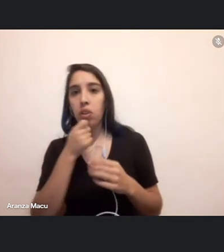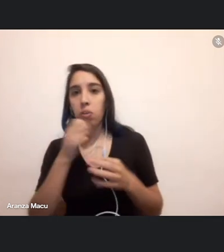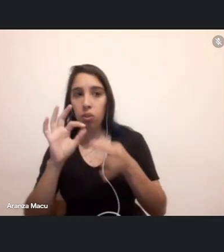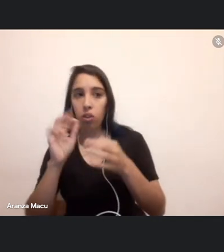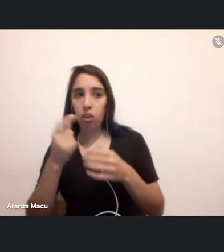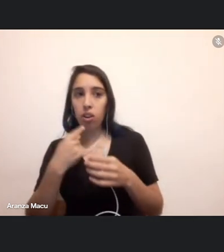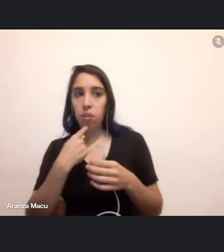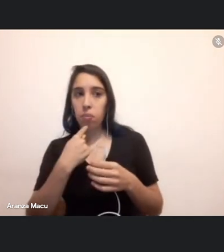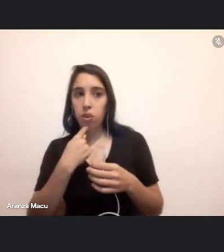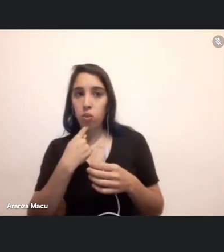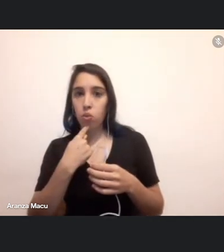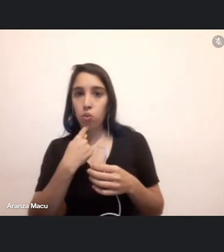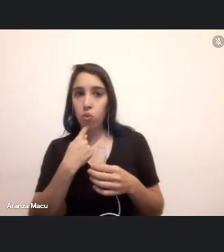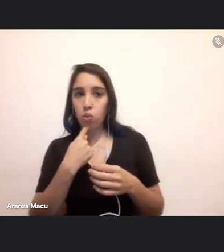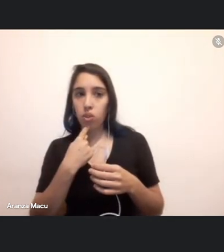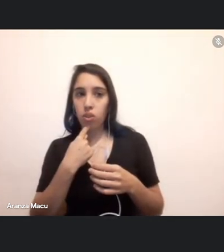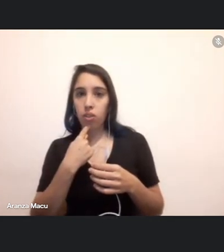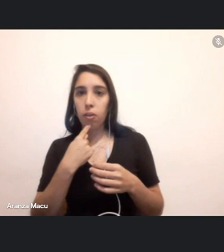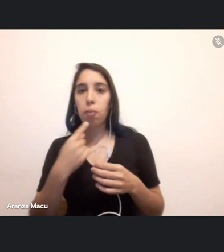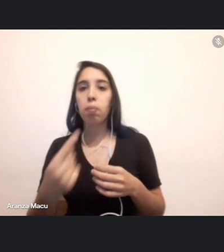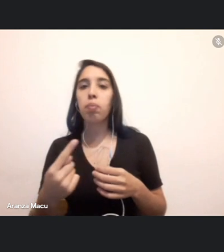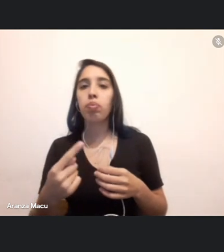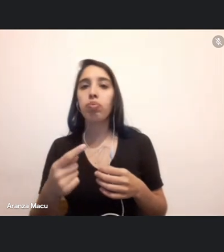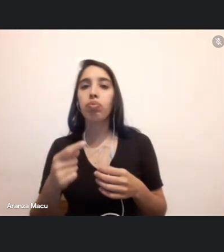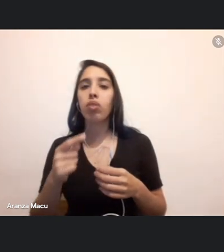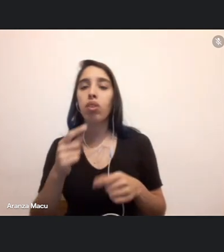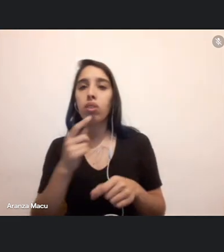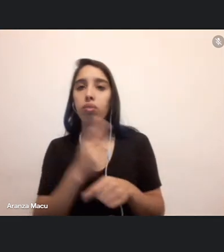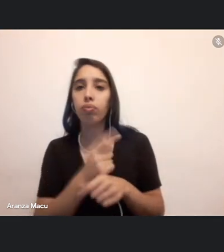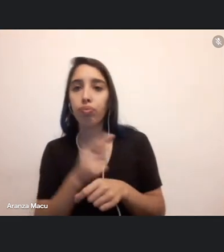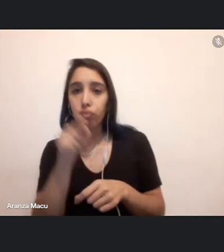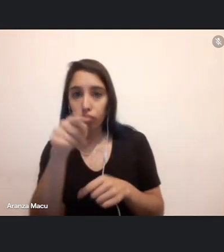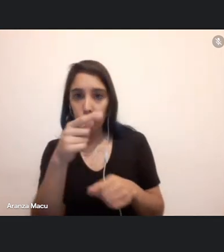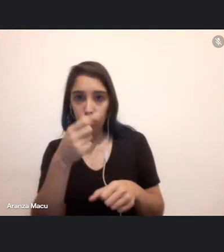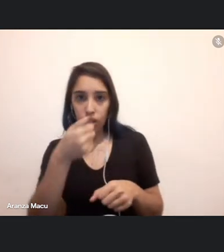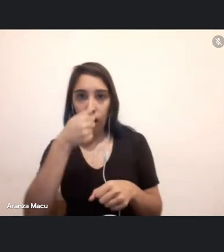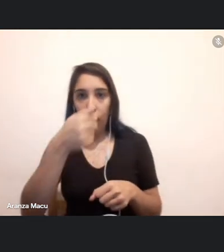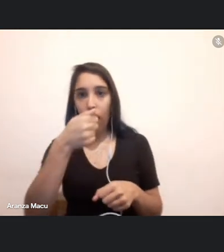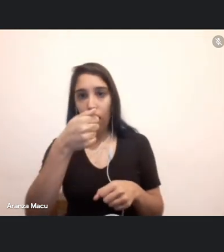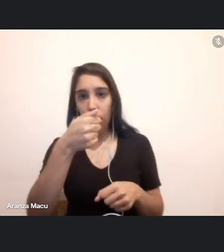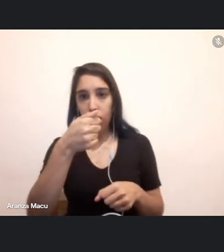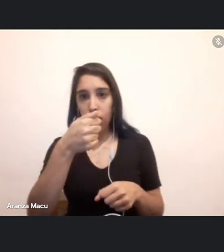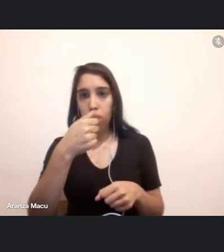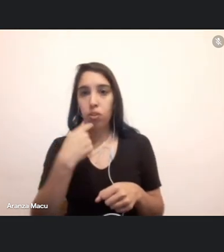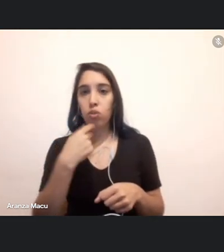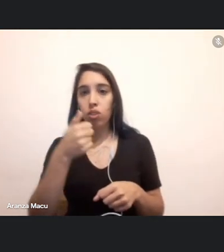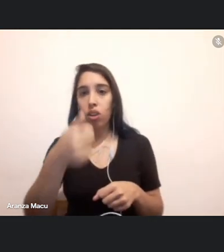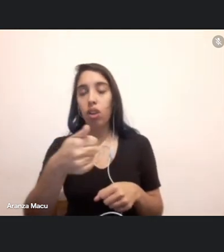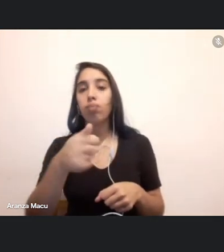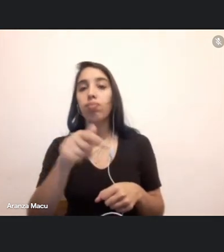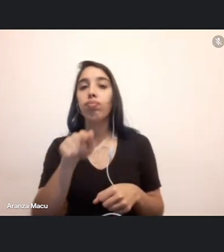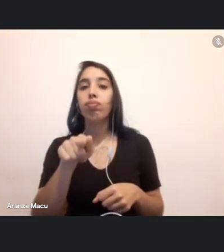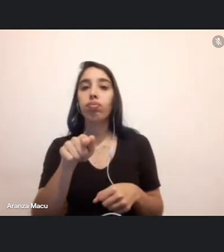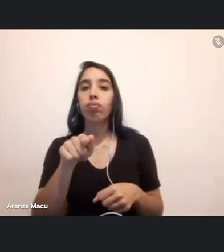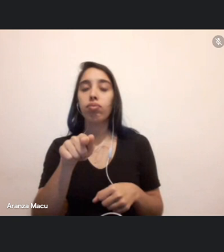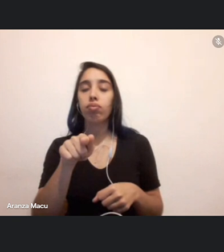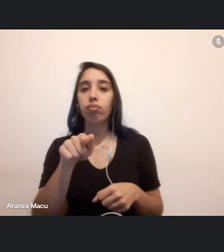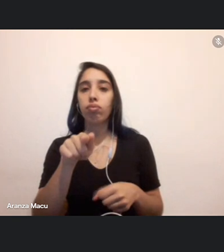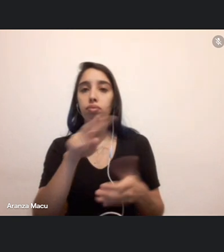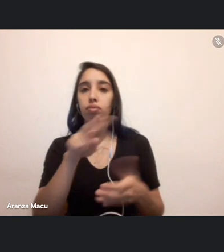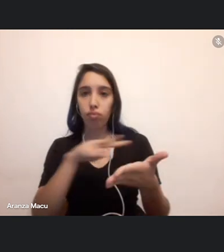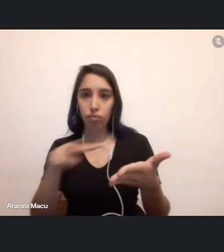que se encuentran en esta oración y brinda una versión en castellano de la oración, ¿sí? Entonces, ¿qué encontraron